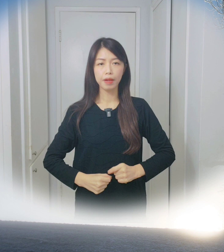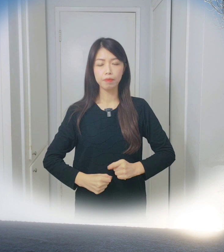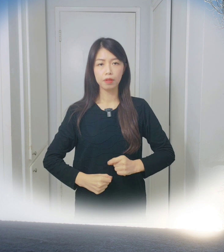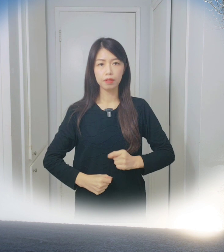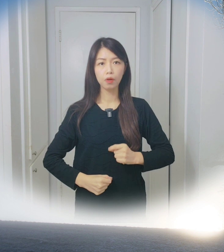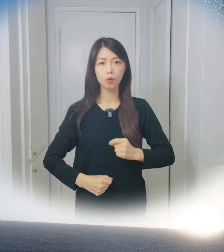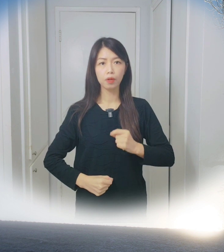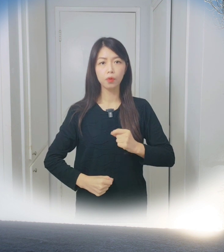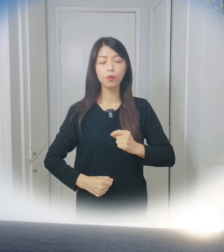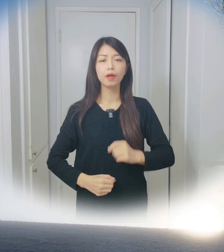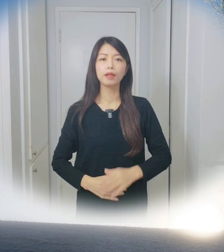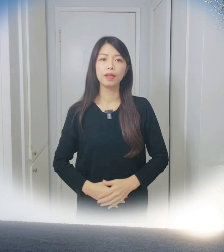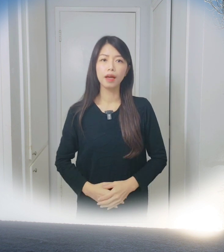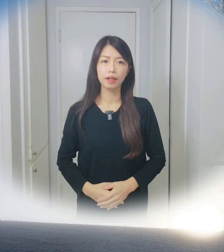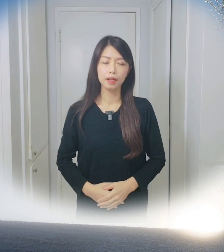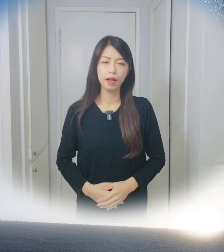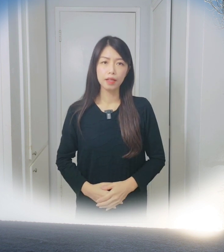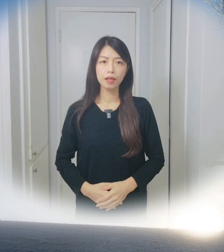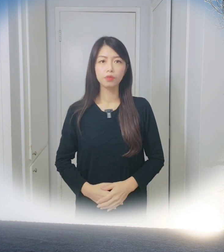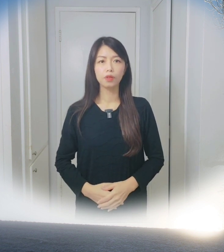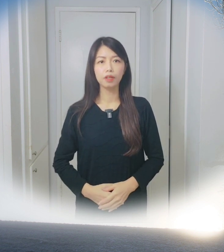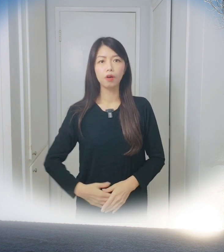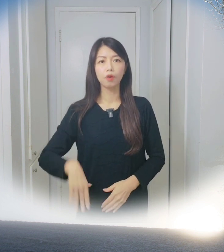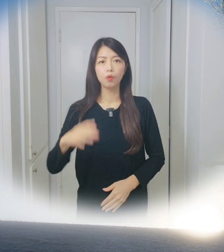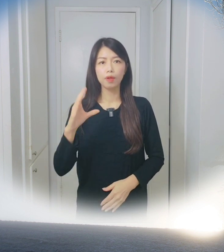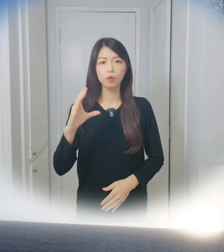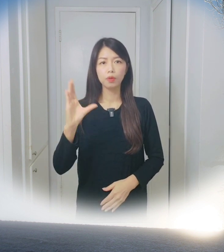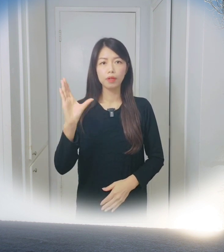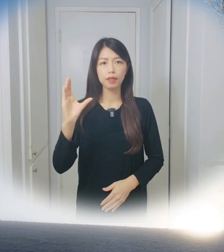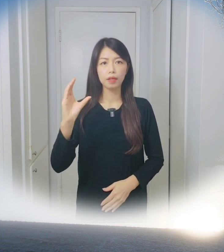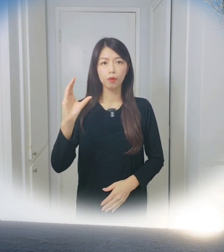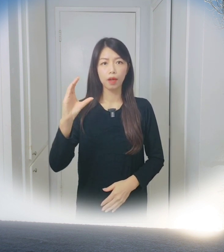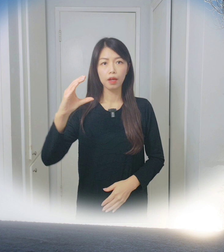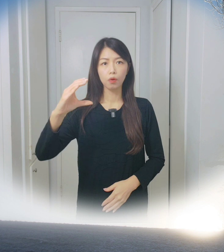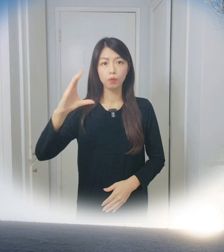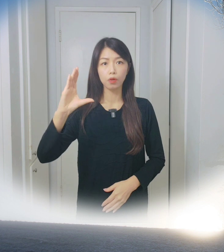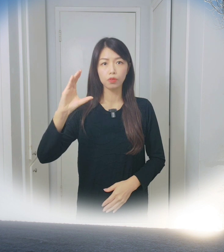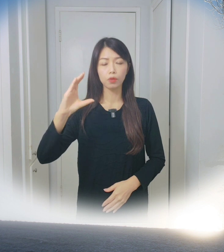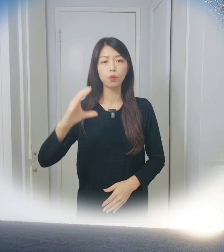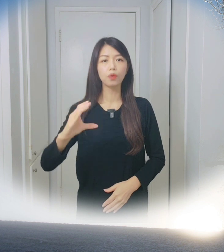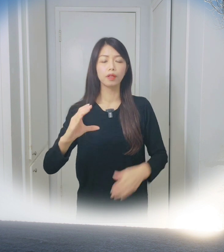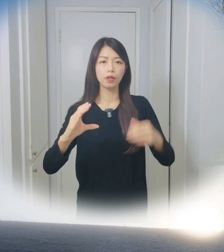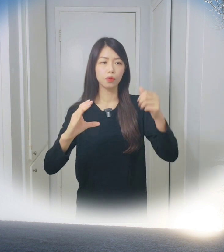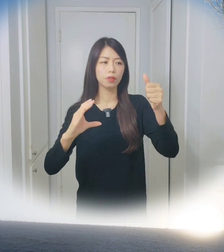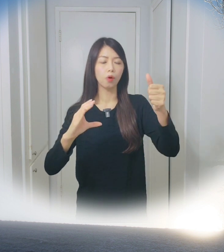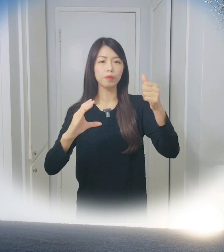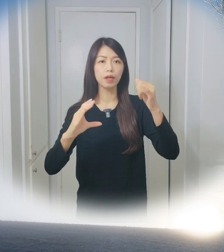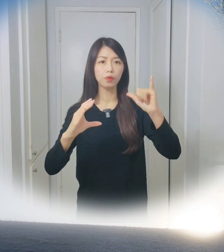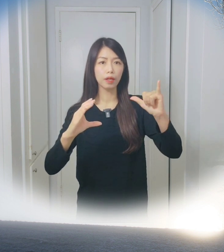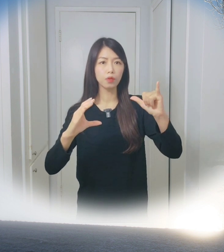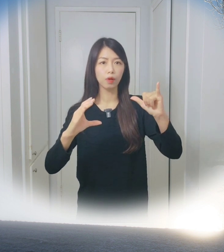공의 아까 말씀드렸죠. 공의로 세상을 세상 수어는요. 왼손은 살짝 이렇게 무려주시고 다른